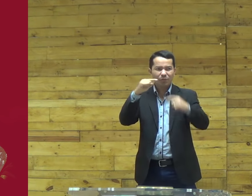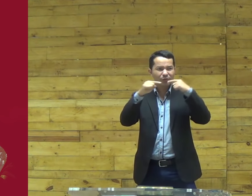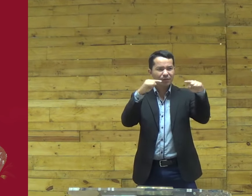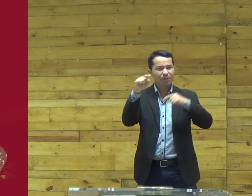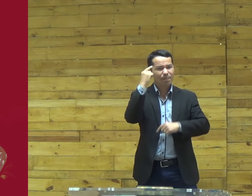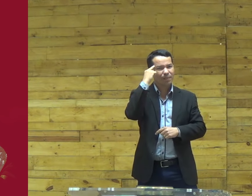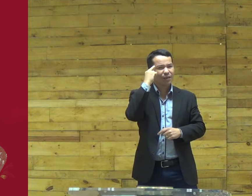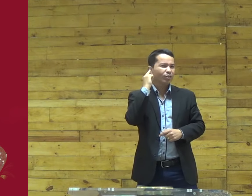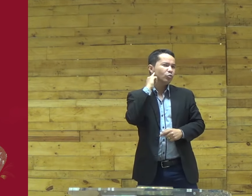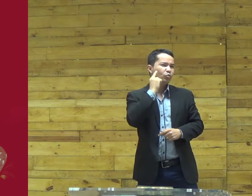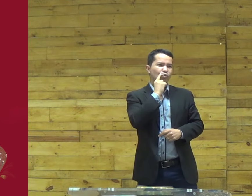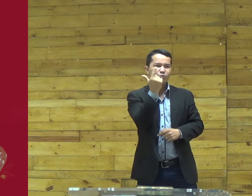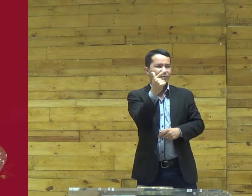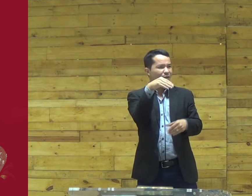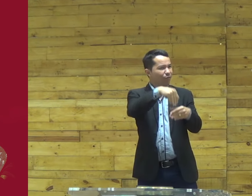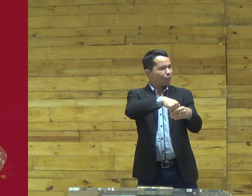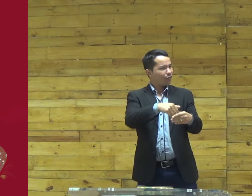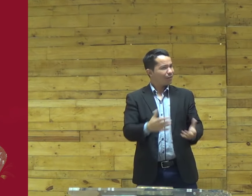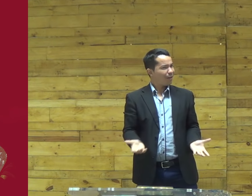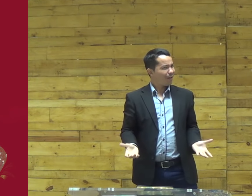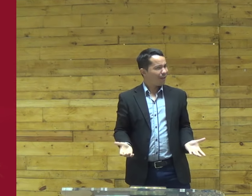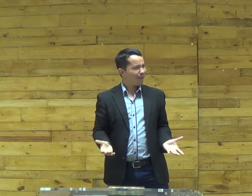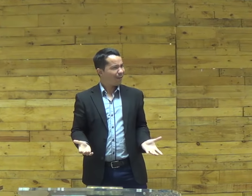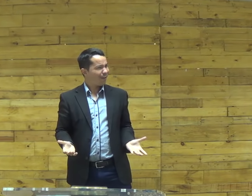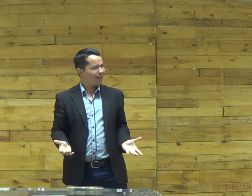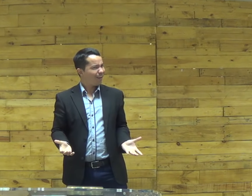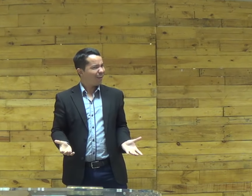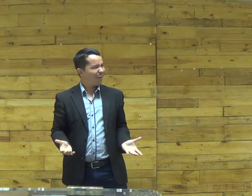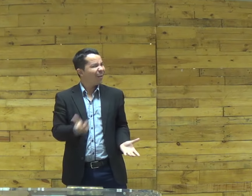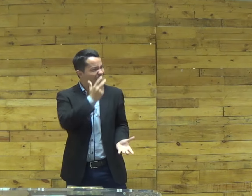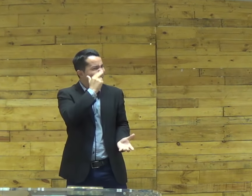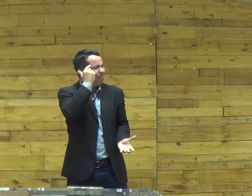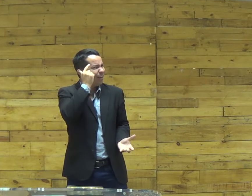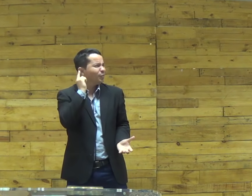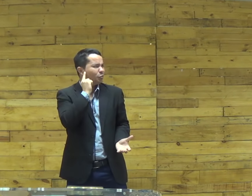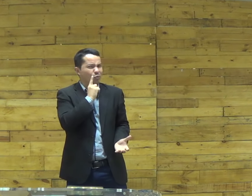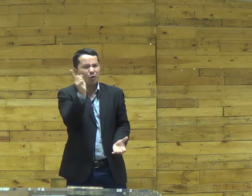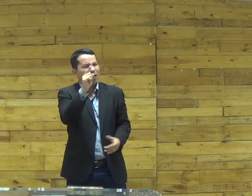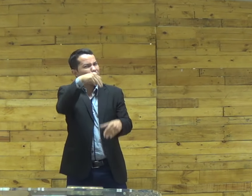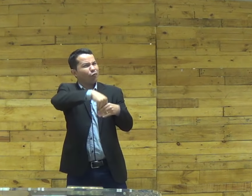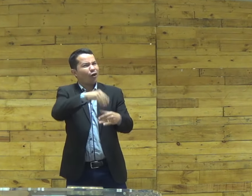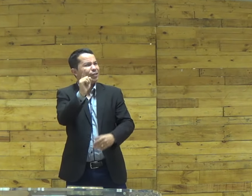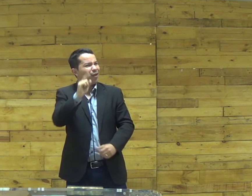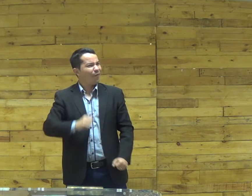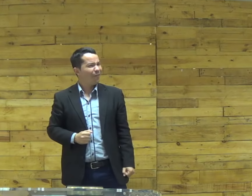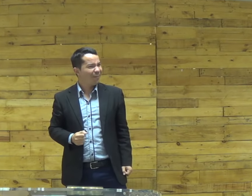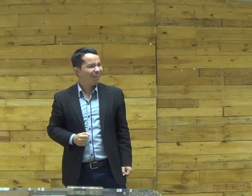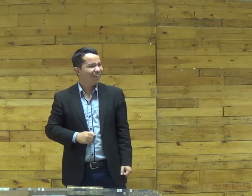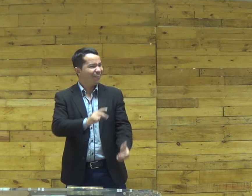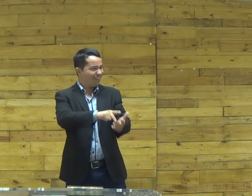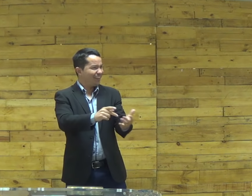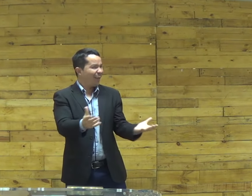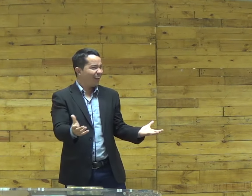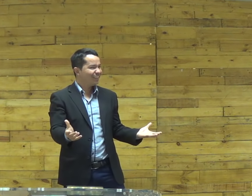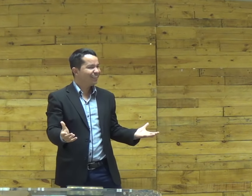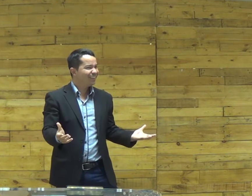desprezo com o surdo. Eles devem pensar que surdo não tem direito a voto, porque não é possível. Como